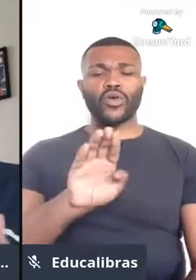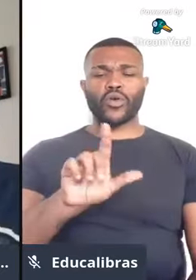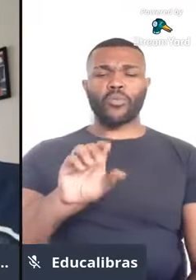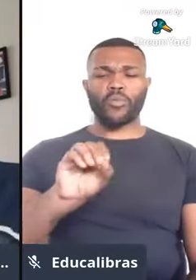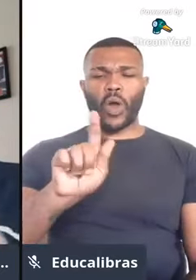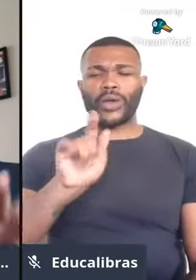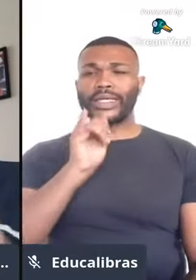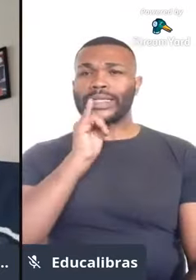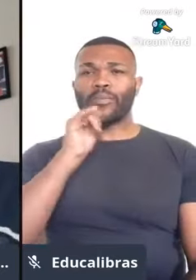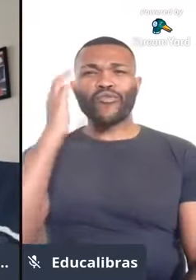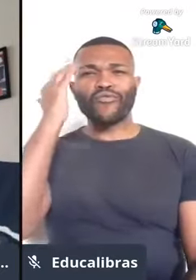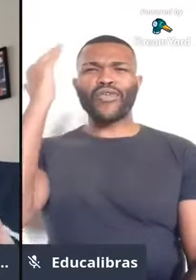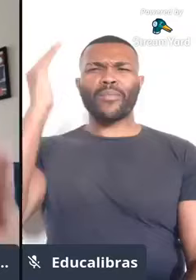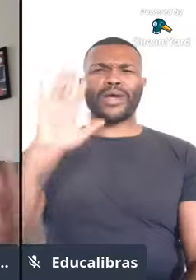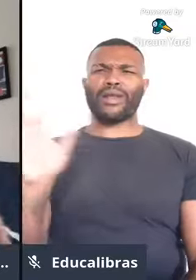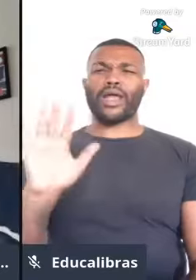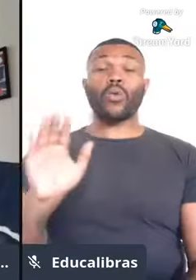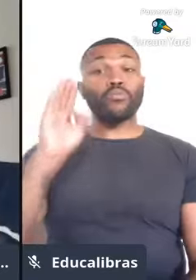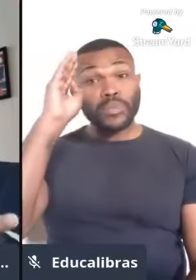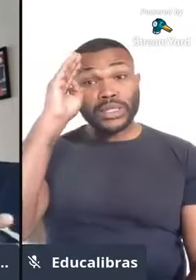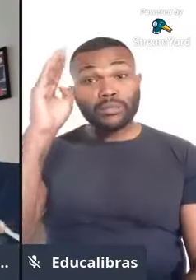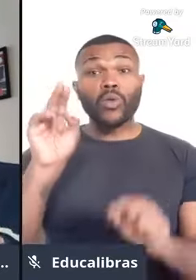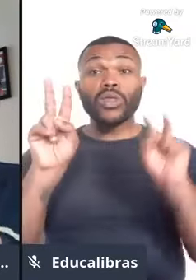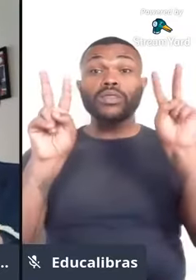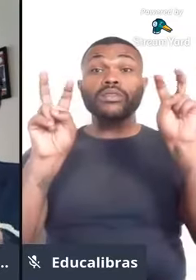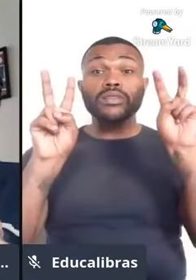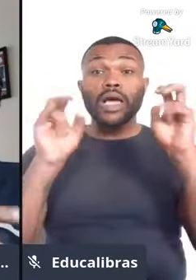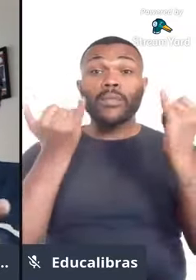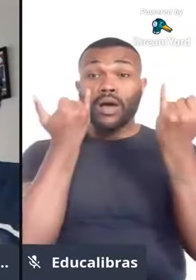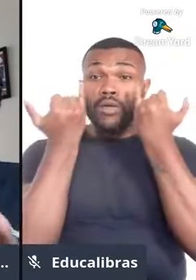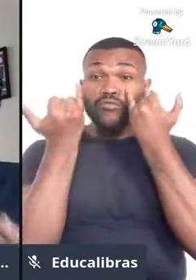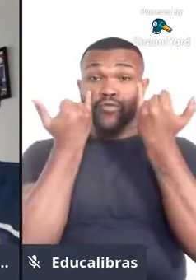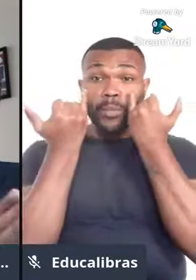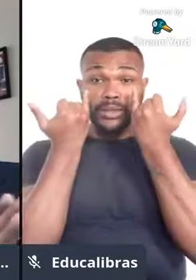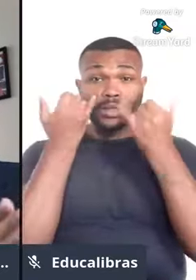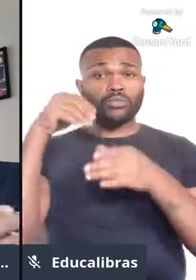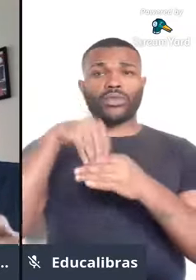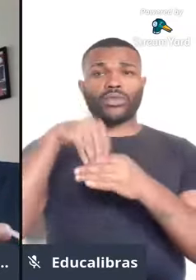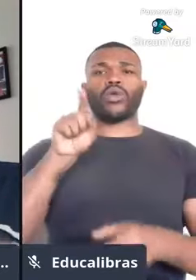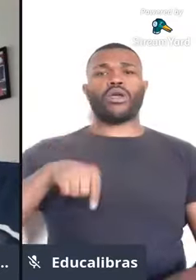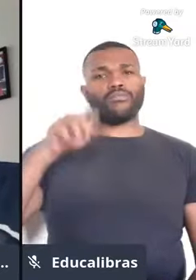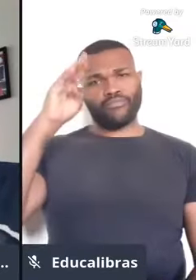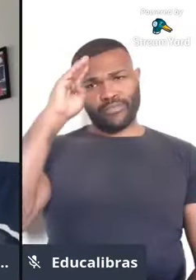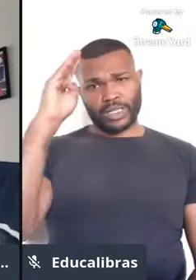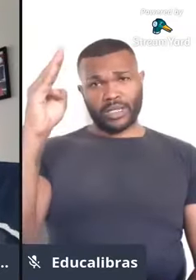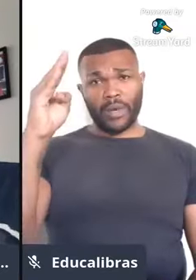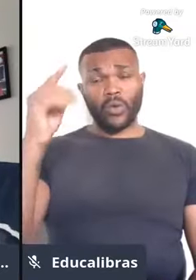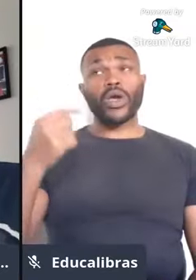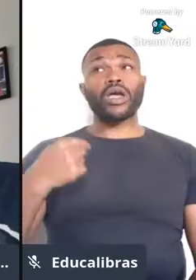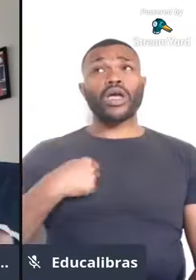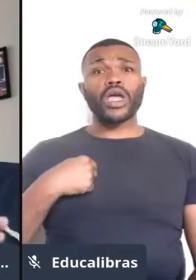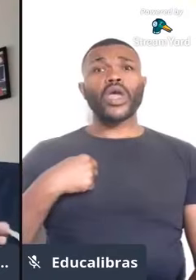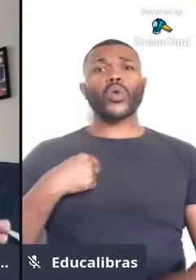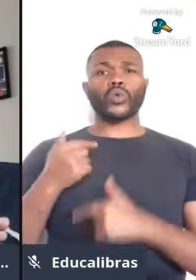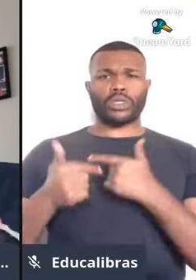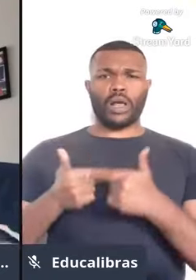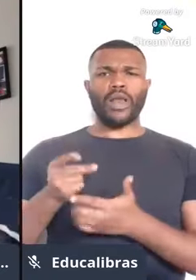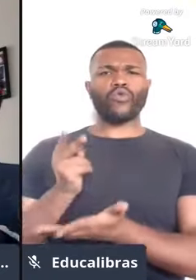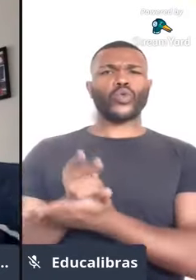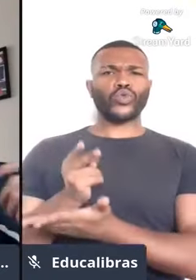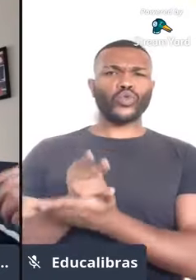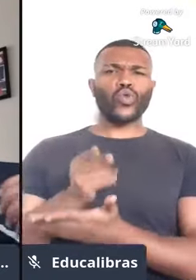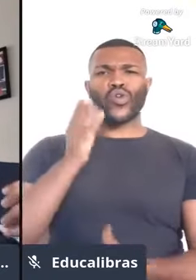tema, era a notícia, o que seria publicado nele. Eu ainda era funcionário do Estadão em 2012.